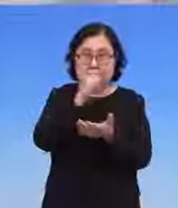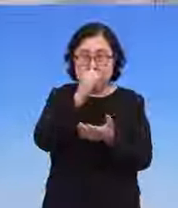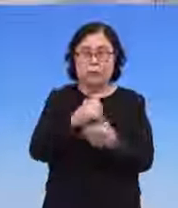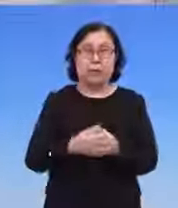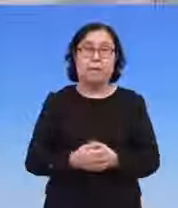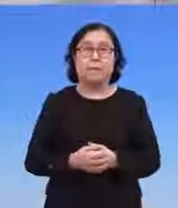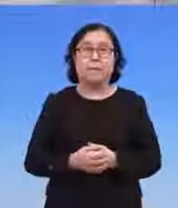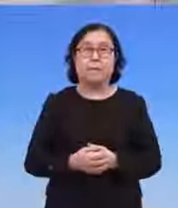있답니다.